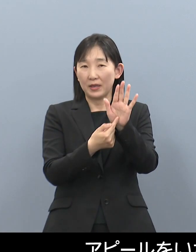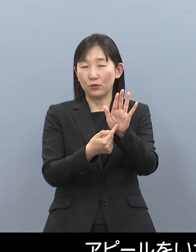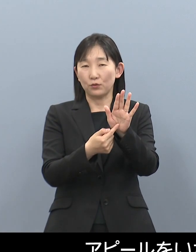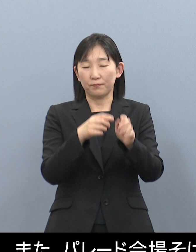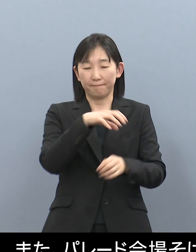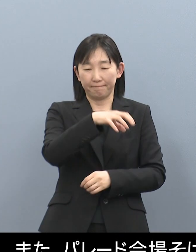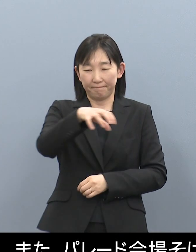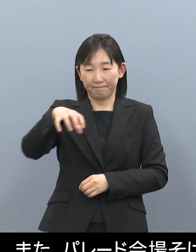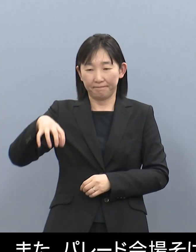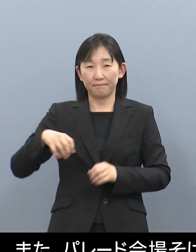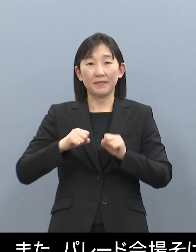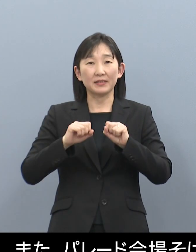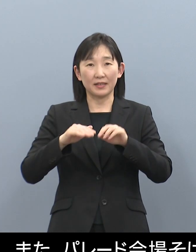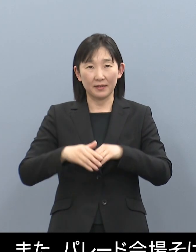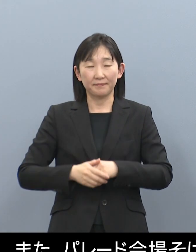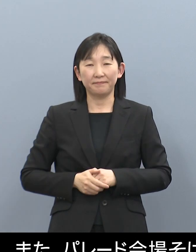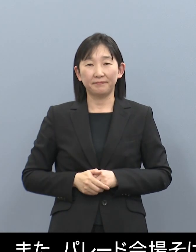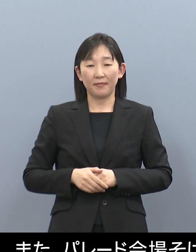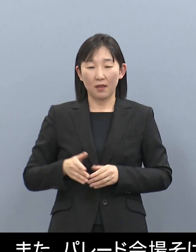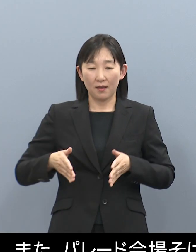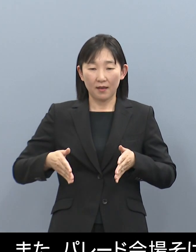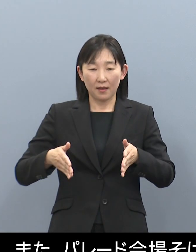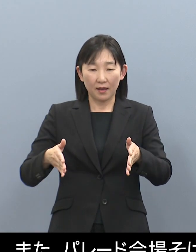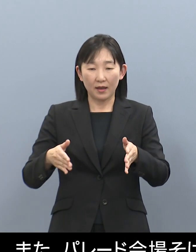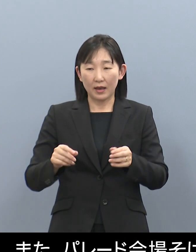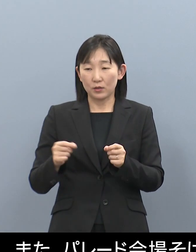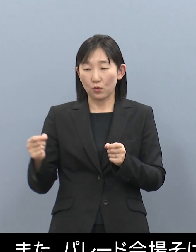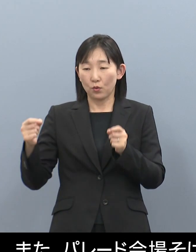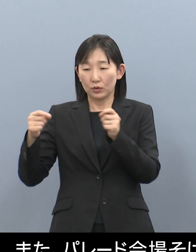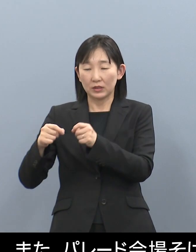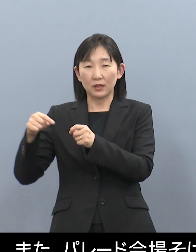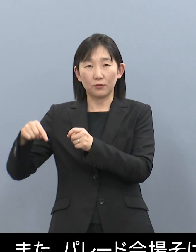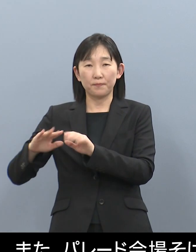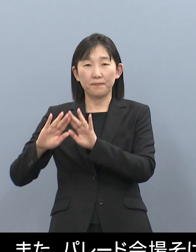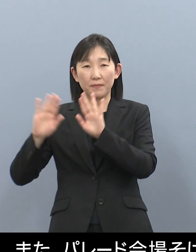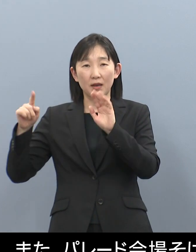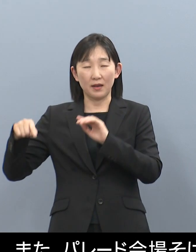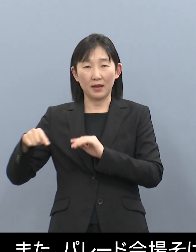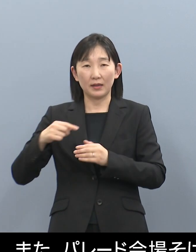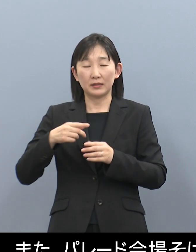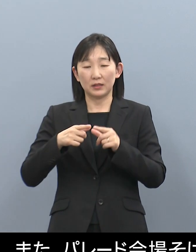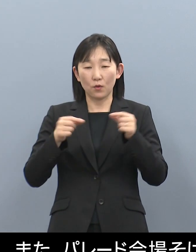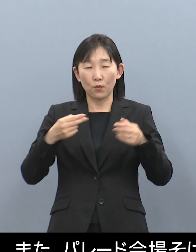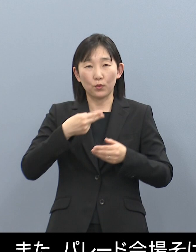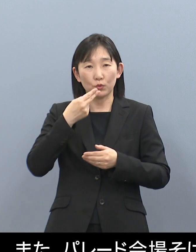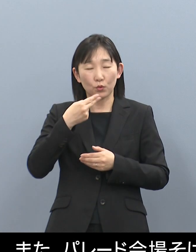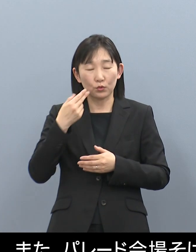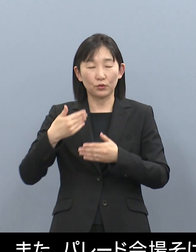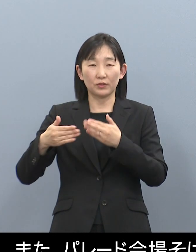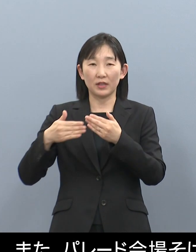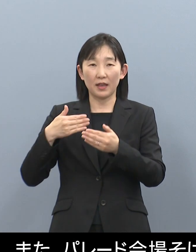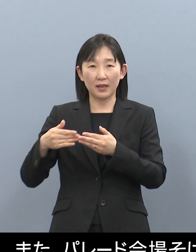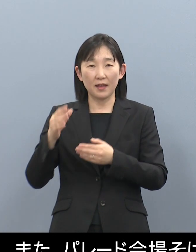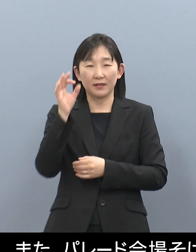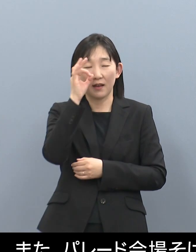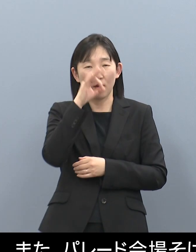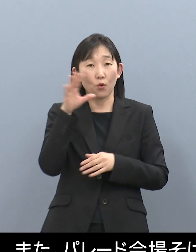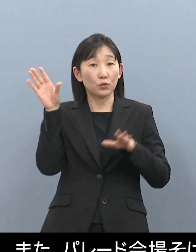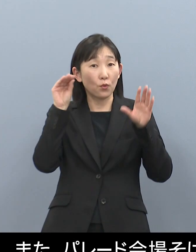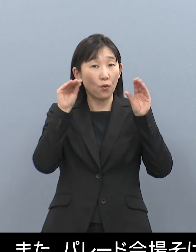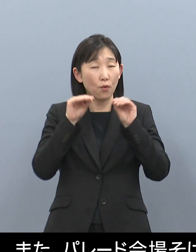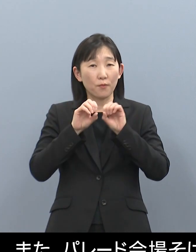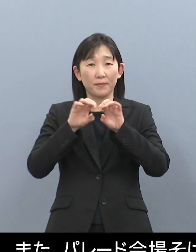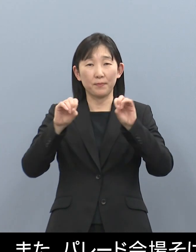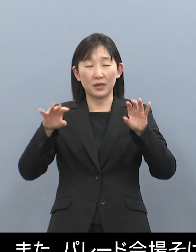。またパレード会場そばで開催されました日本の食や体験、観光情報を発